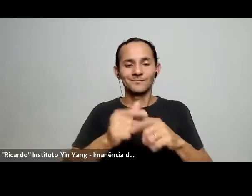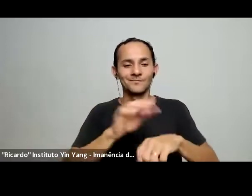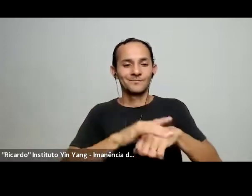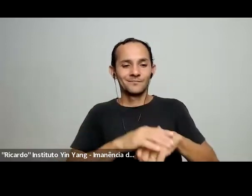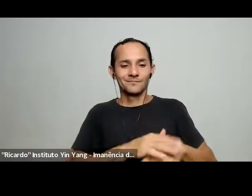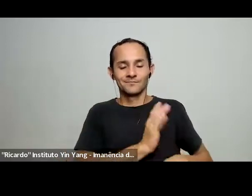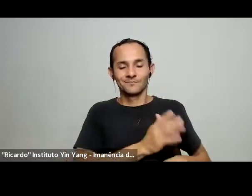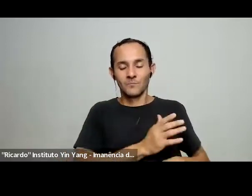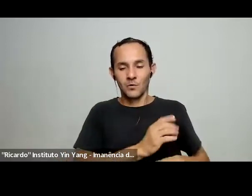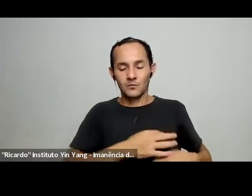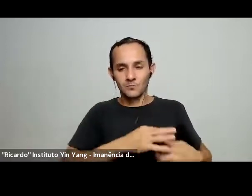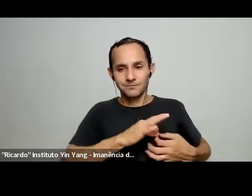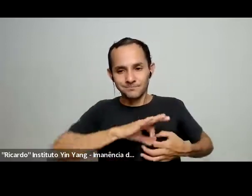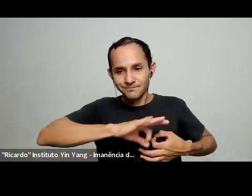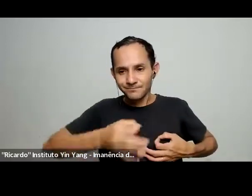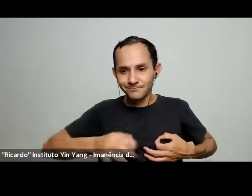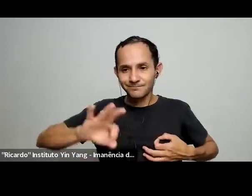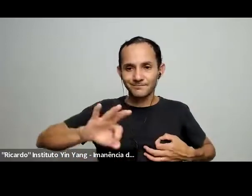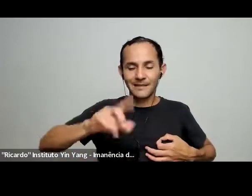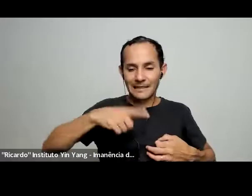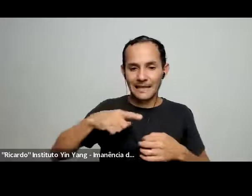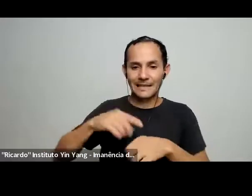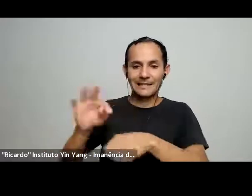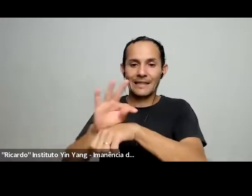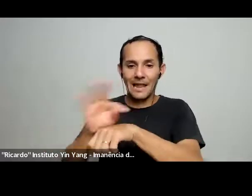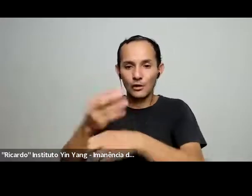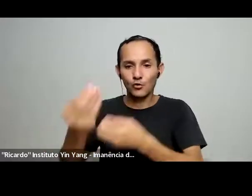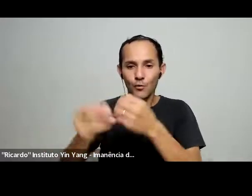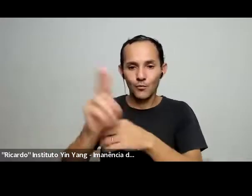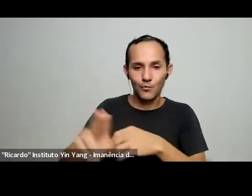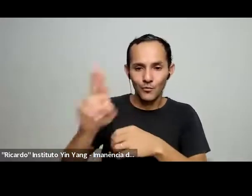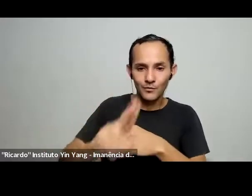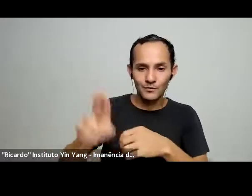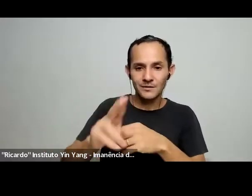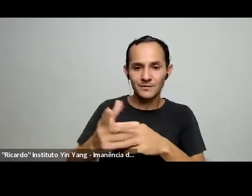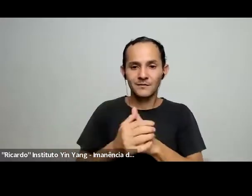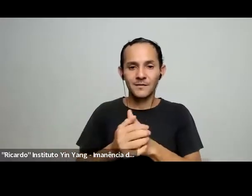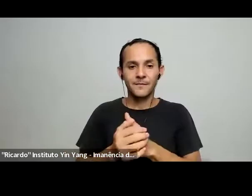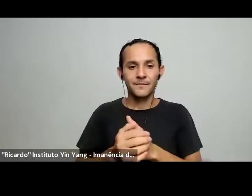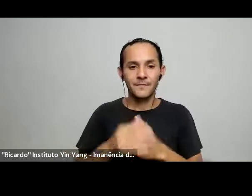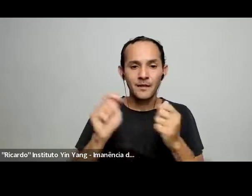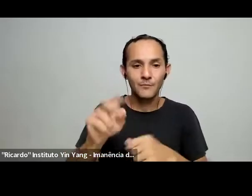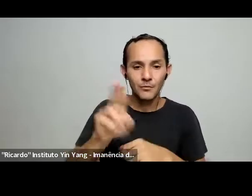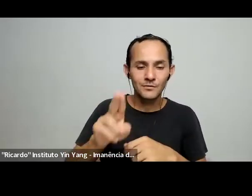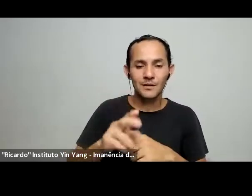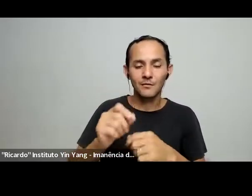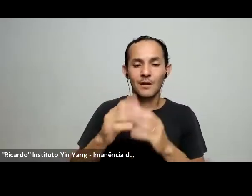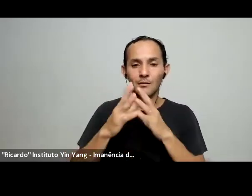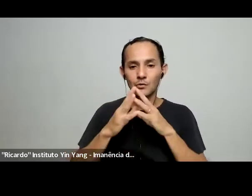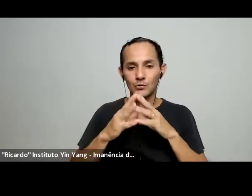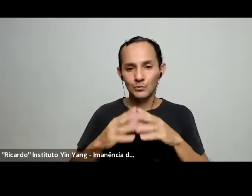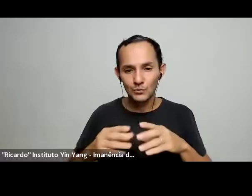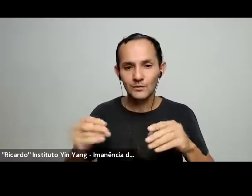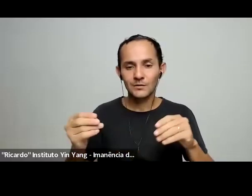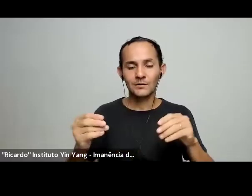gente tem várias técnicas, plantas medicinais, recursos integrativos que podem ser usados aqui para desfechos, né? E aí